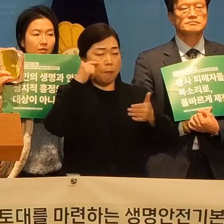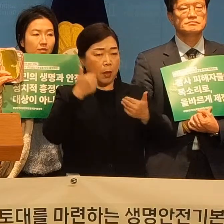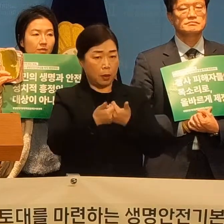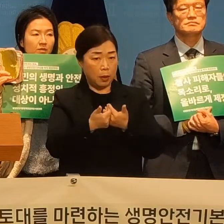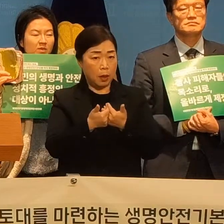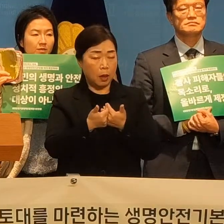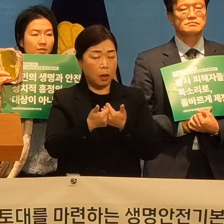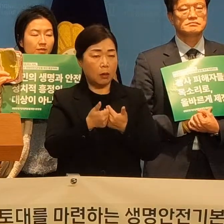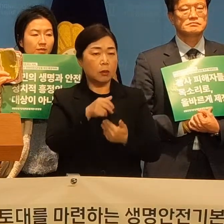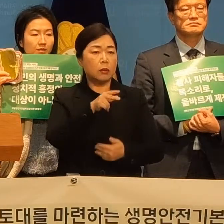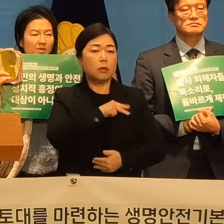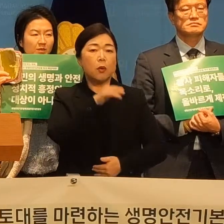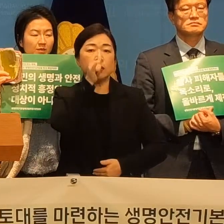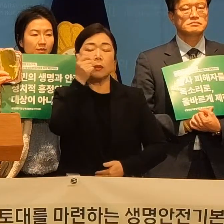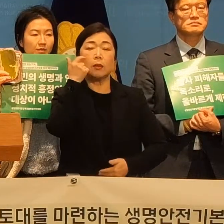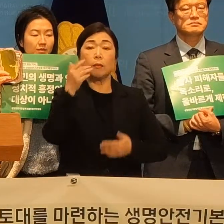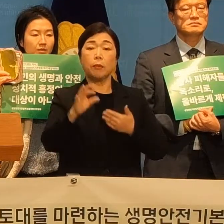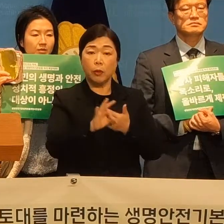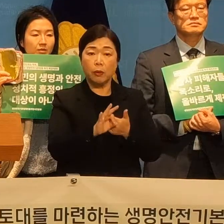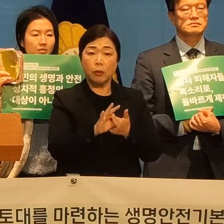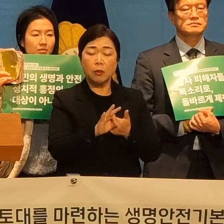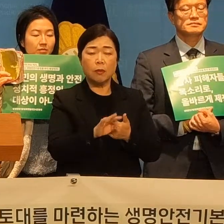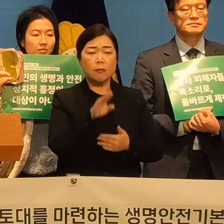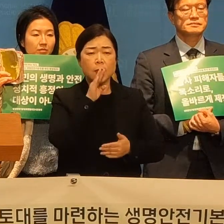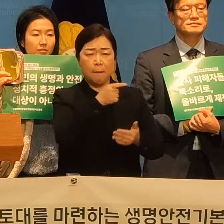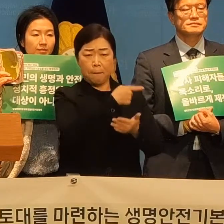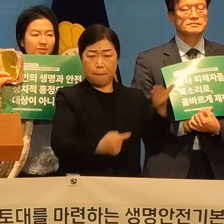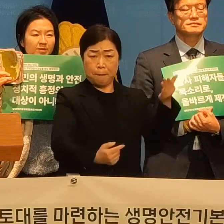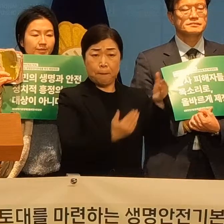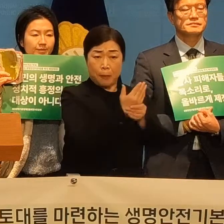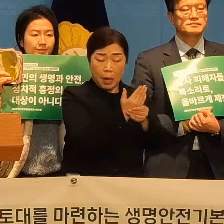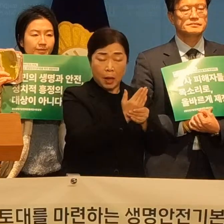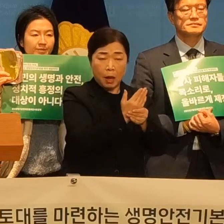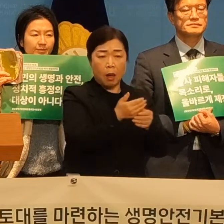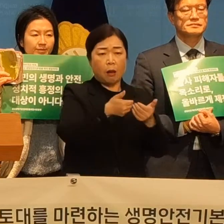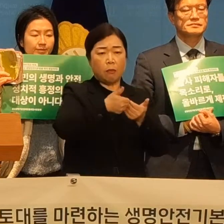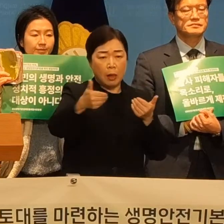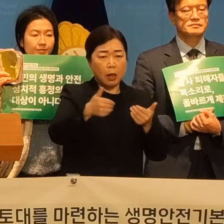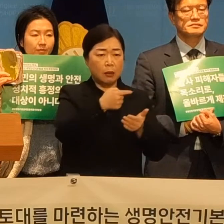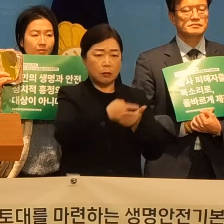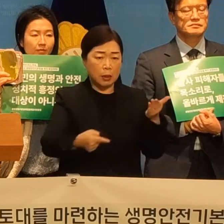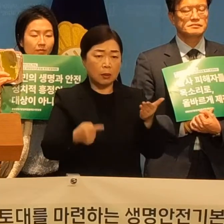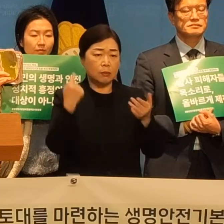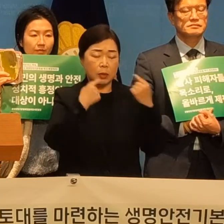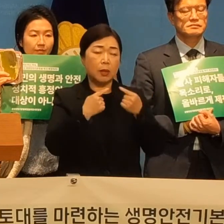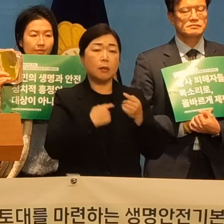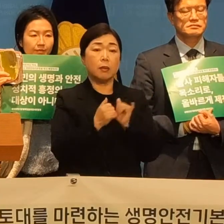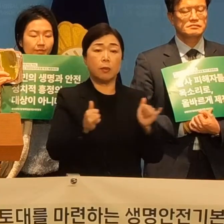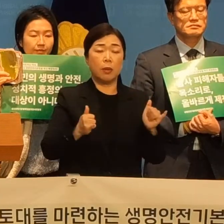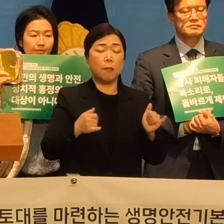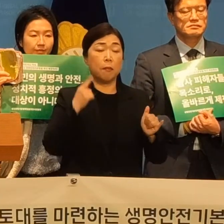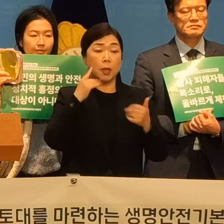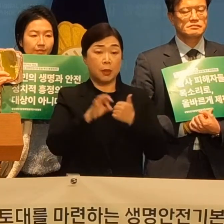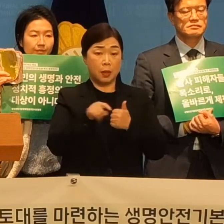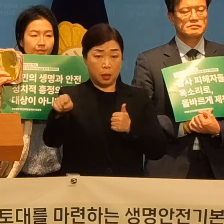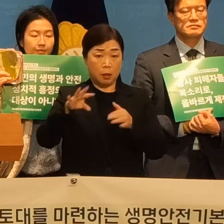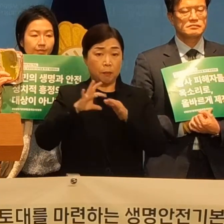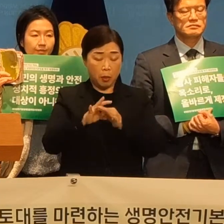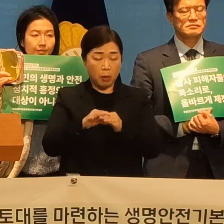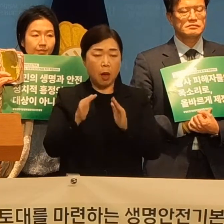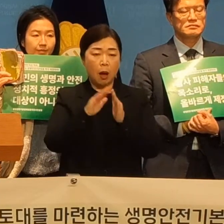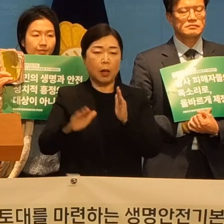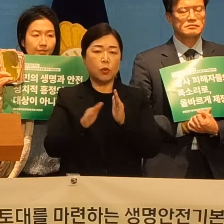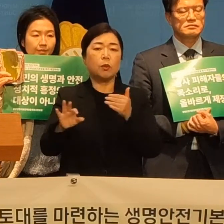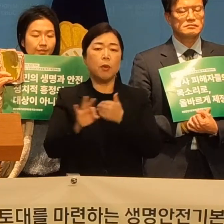반대하는 의원님이 계시다면 참사로 희생된 이들이 나의 가족이었다면 어떠했을지